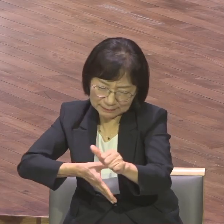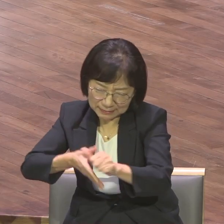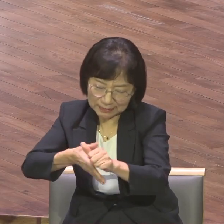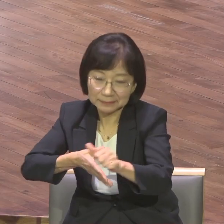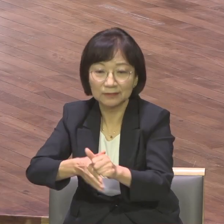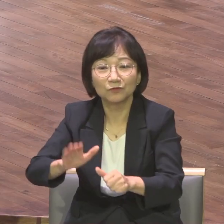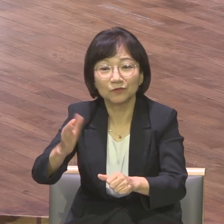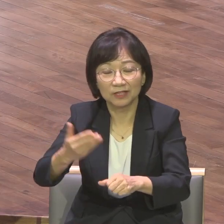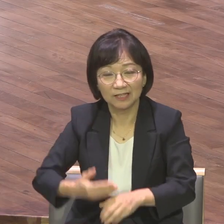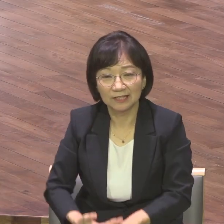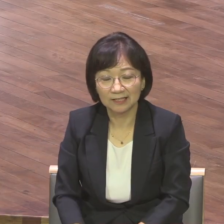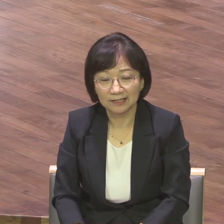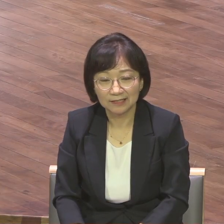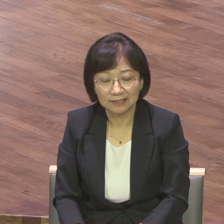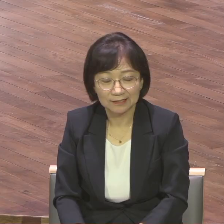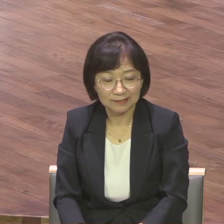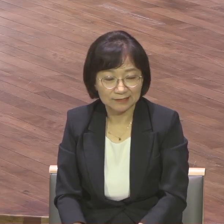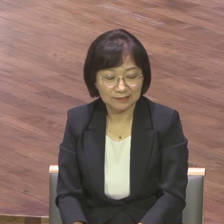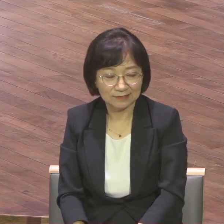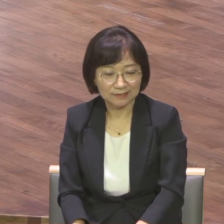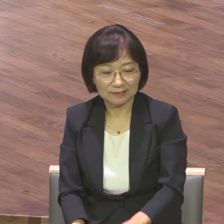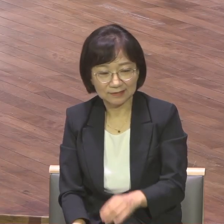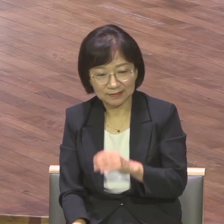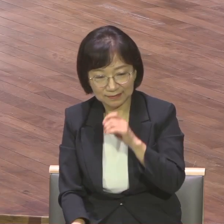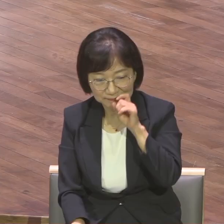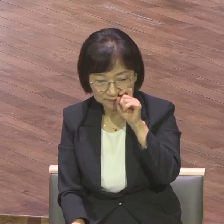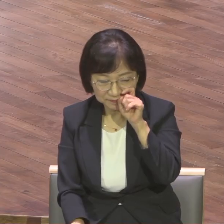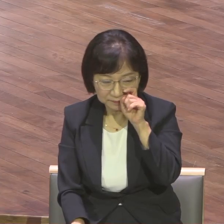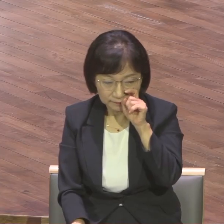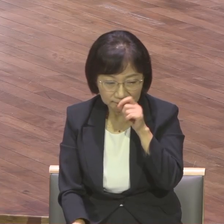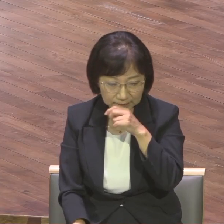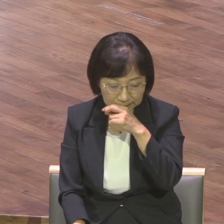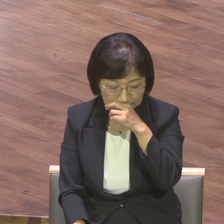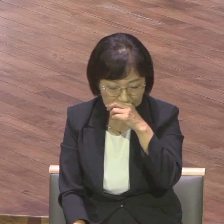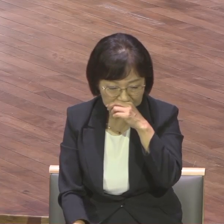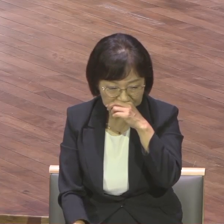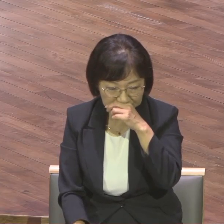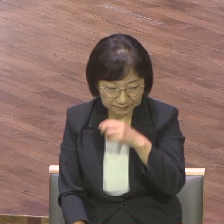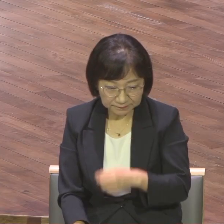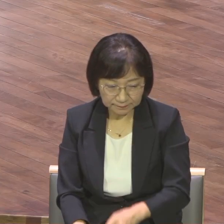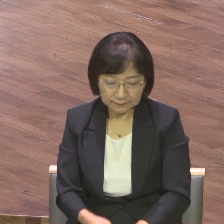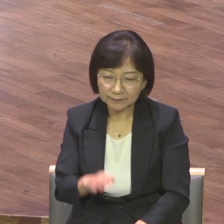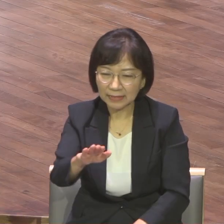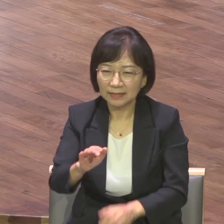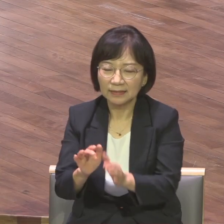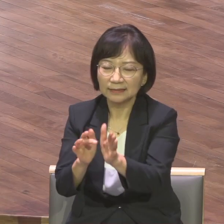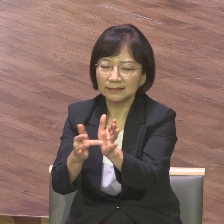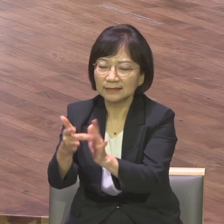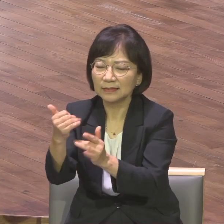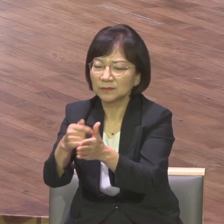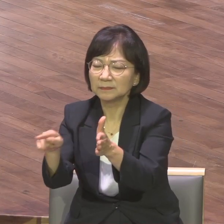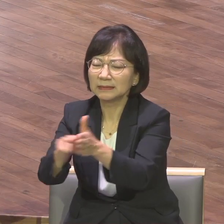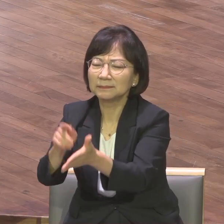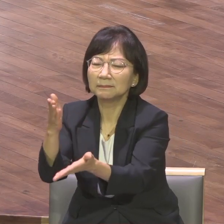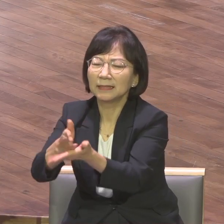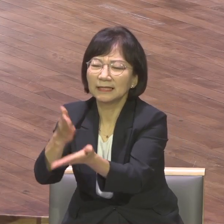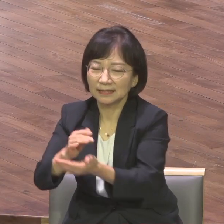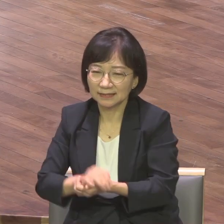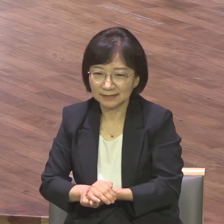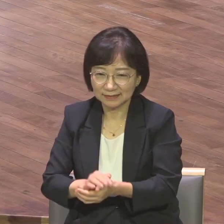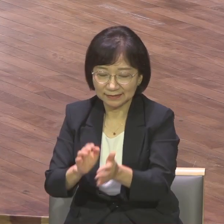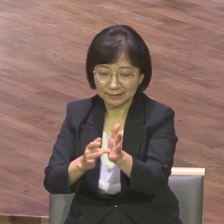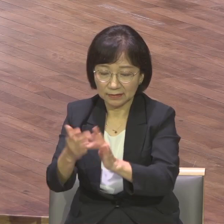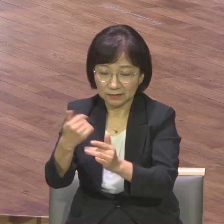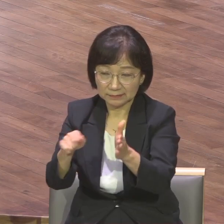눈으로 드러나고 육신적인 위협을 받아야만 핍박되는 것이 아니라 겸허하게 예수 믿지 못하도록 겸허하게 예수 믿는 것 방해하는